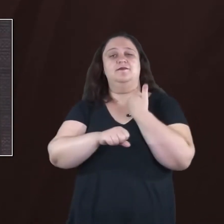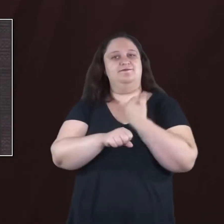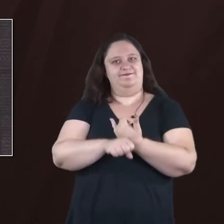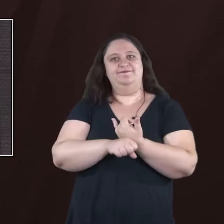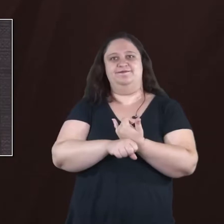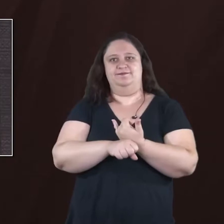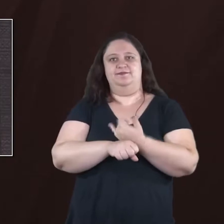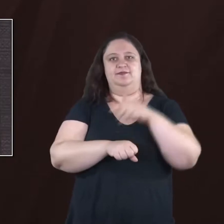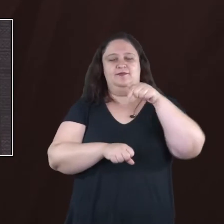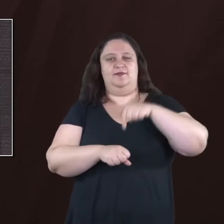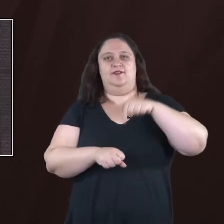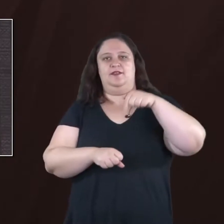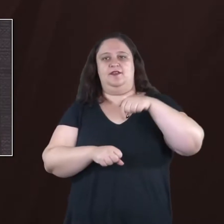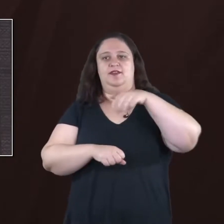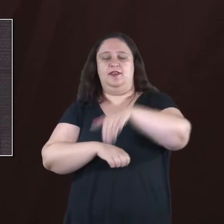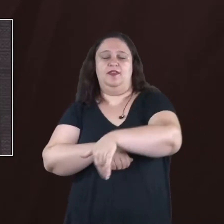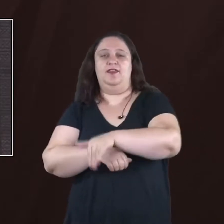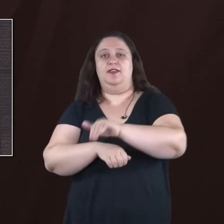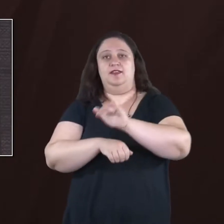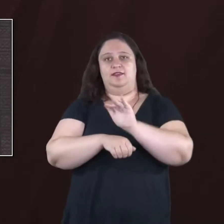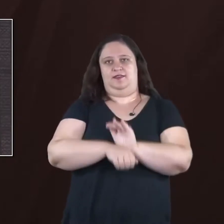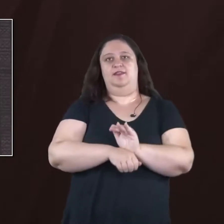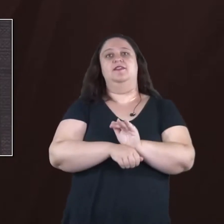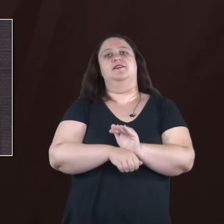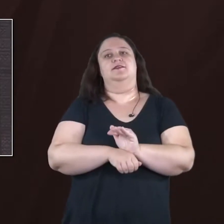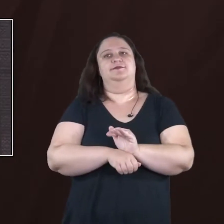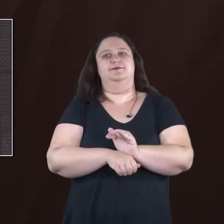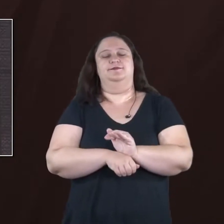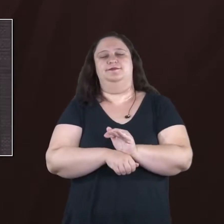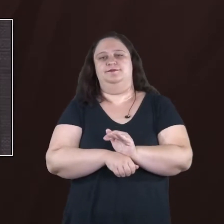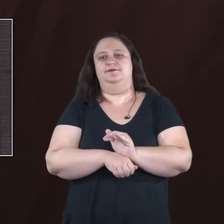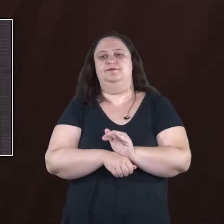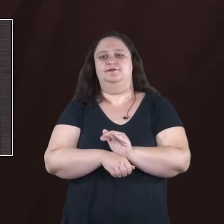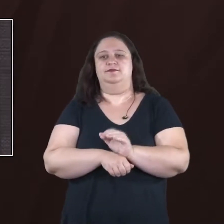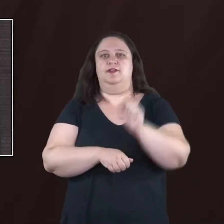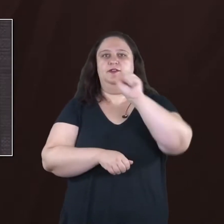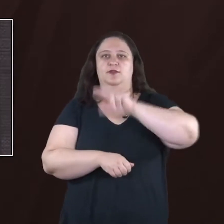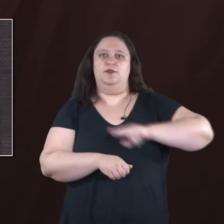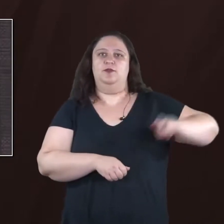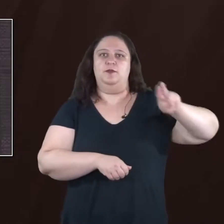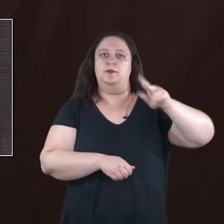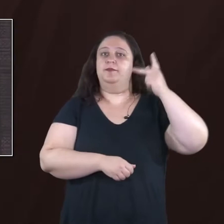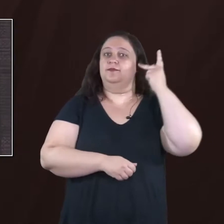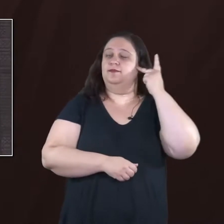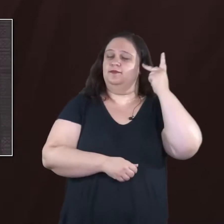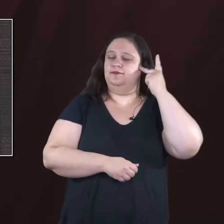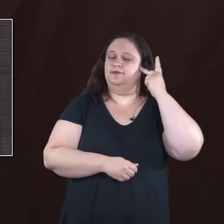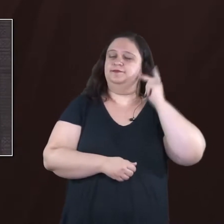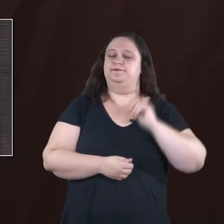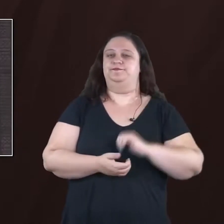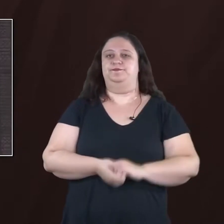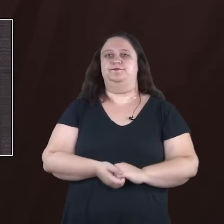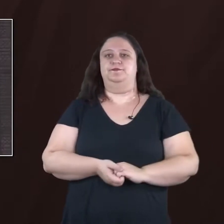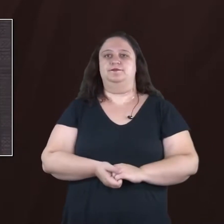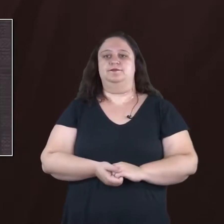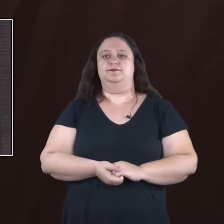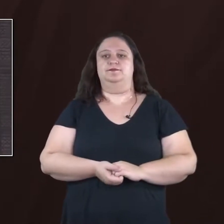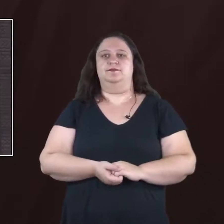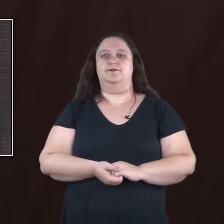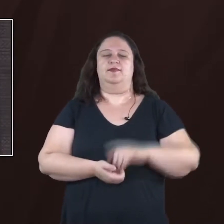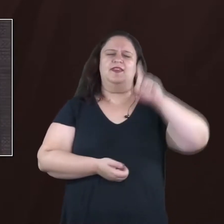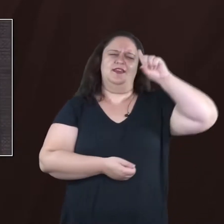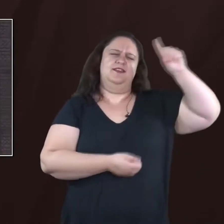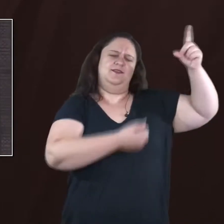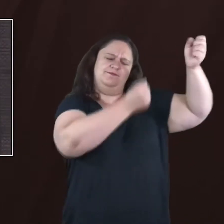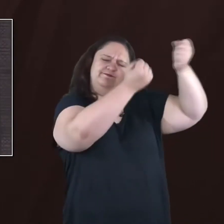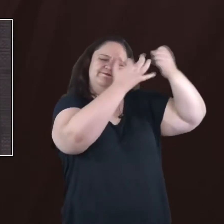Todos, diretamente do auditório da Estância Árvore da Vida, Sumaré, São Paulo. Que Deus nos